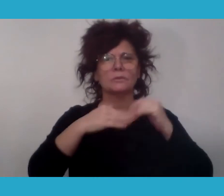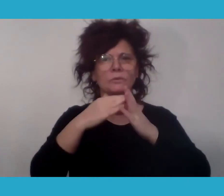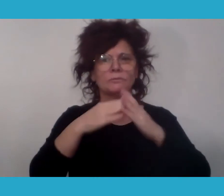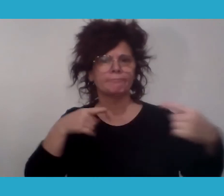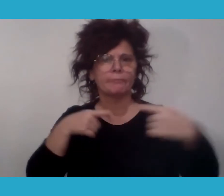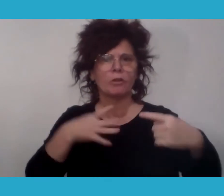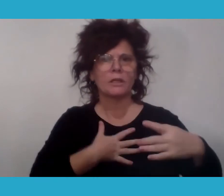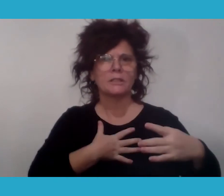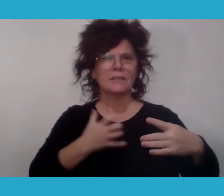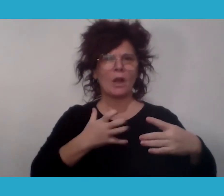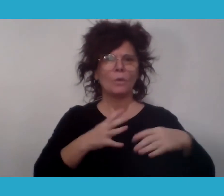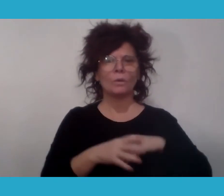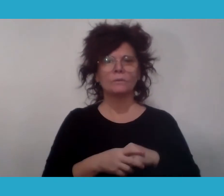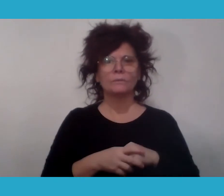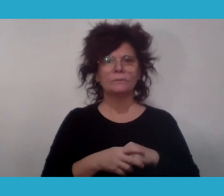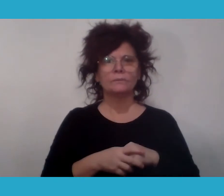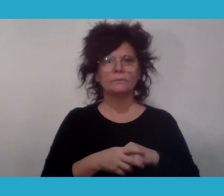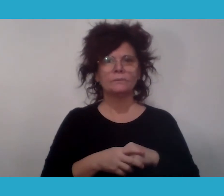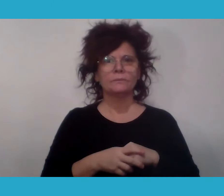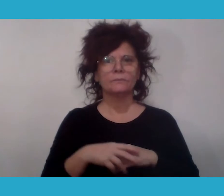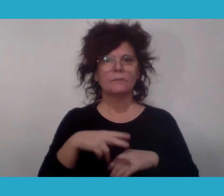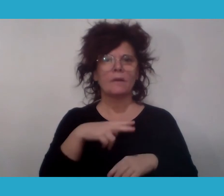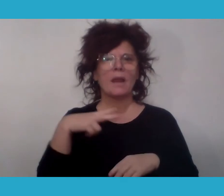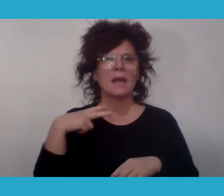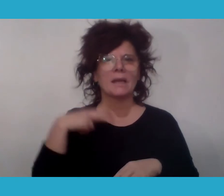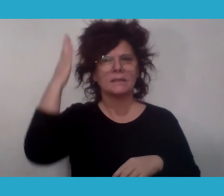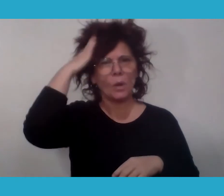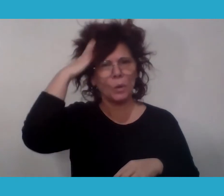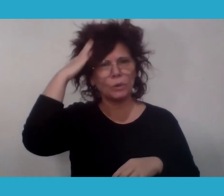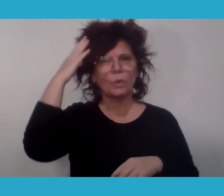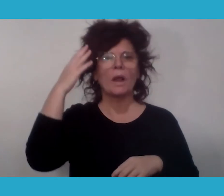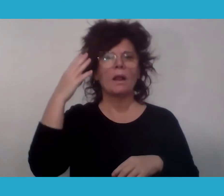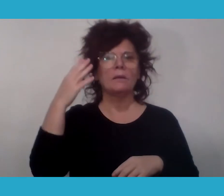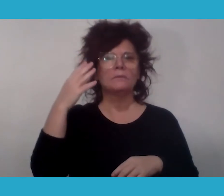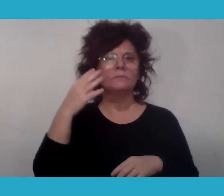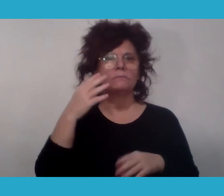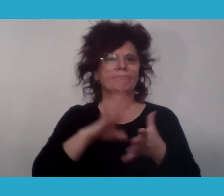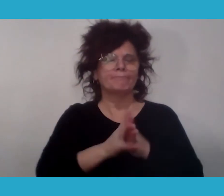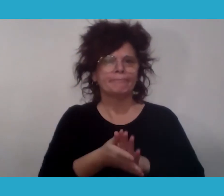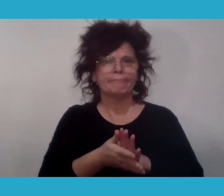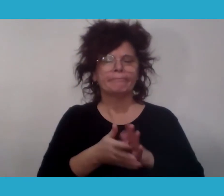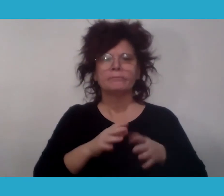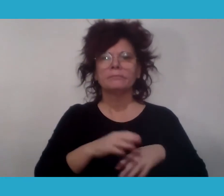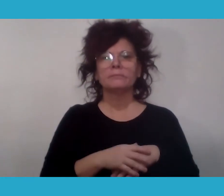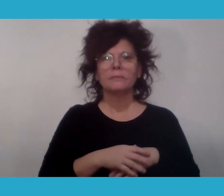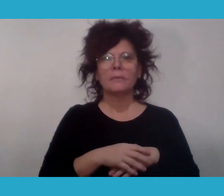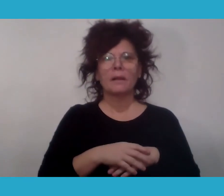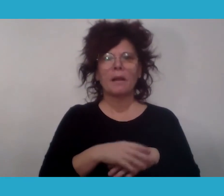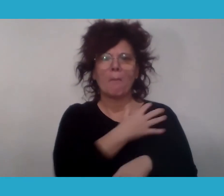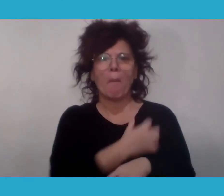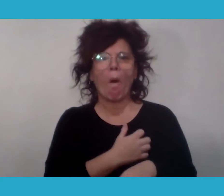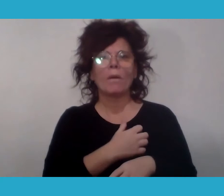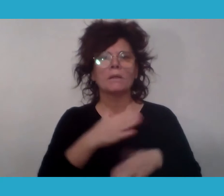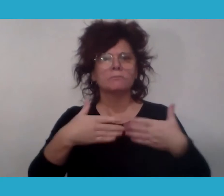salud, erosiona la riqueza cultural y social, promueve la pobreza. Si la mayoría de los ciudadanos rechazamos esta obra, ¿cómo pueden ustedes